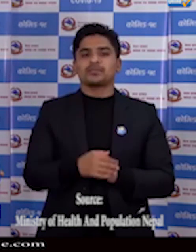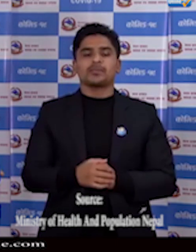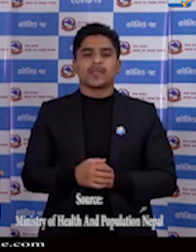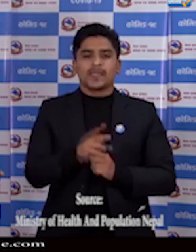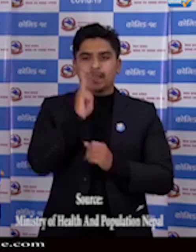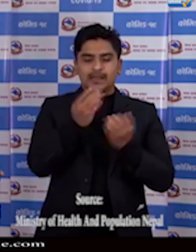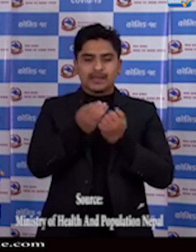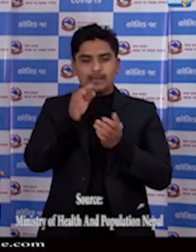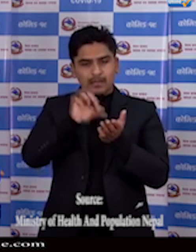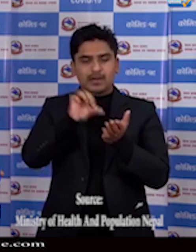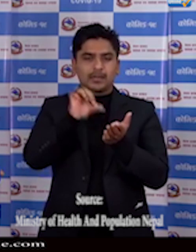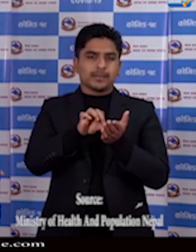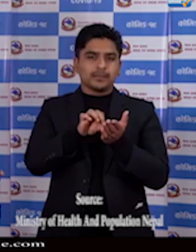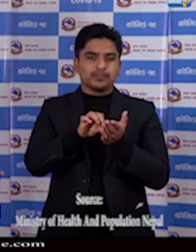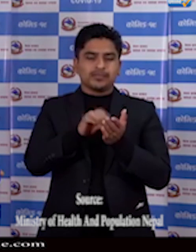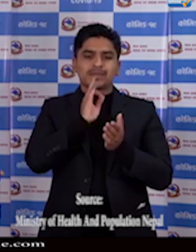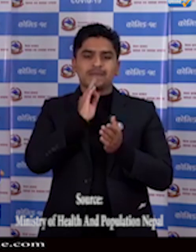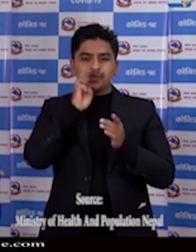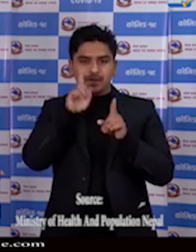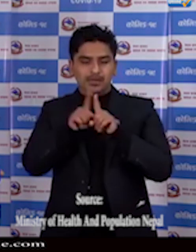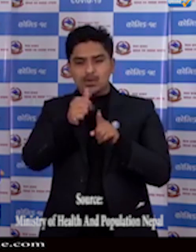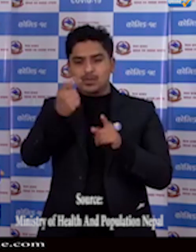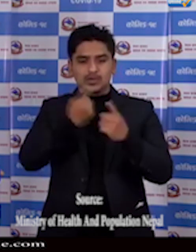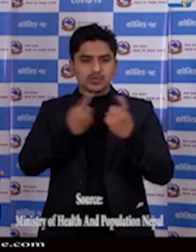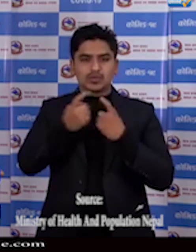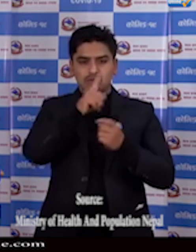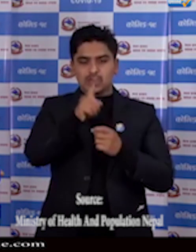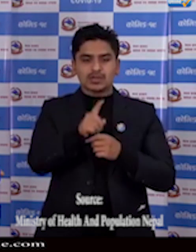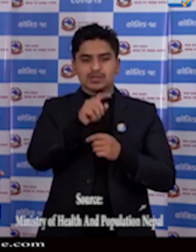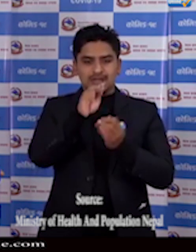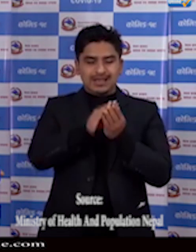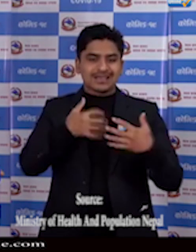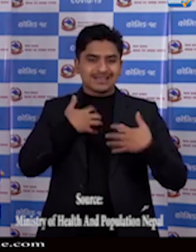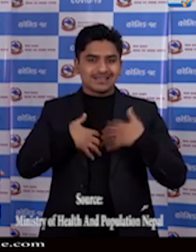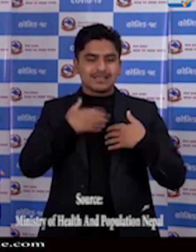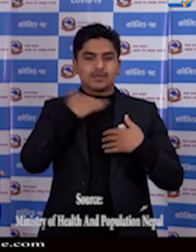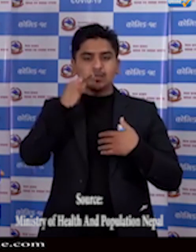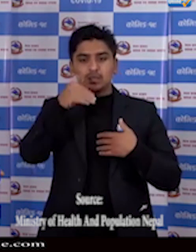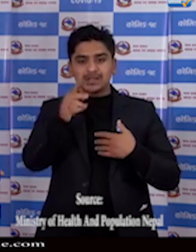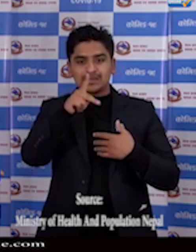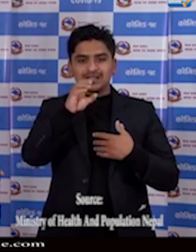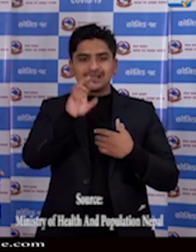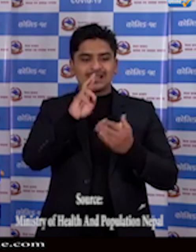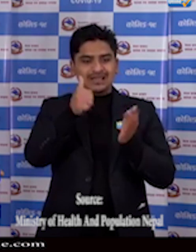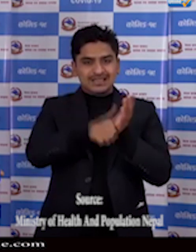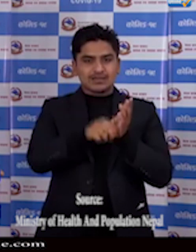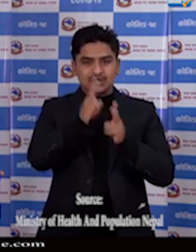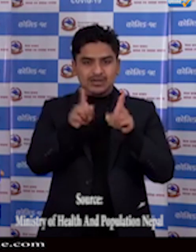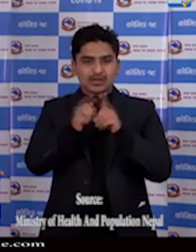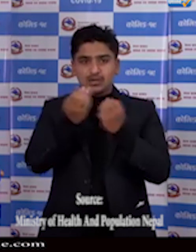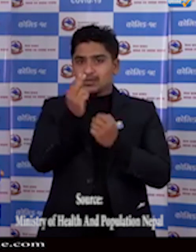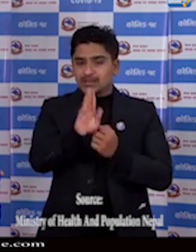अब बारम्बार हाम्रो फेसबुकमा पनि अन्यत्र पनि सोधिएको प्रश्न र राखेको जिज्ञासा, मृत्युपछिको पिसिआर टेस्टको कुरा पनि